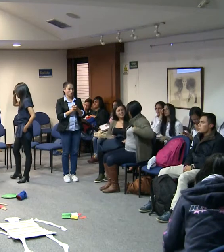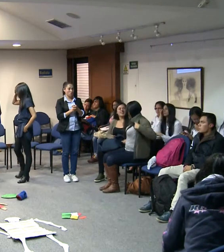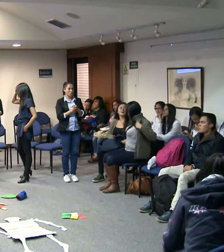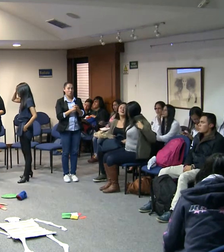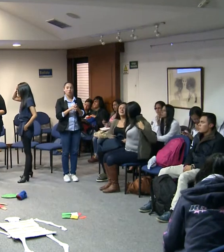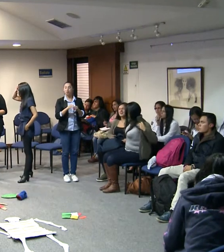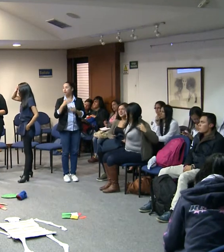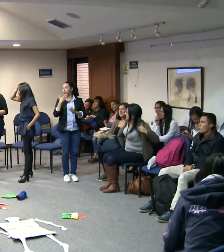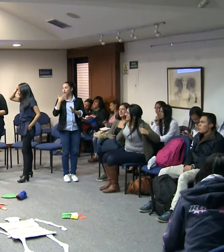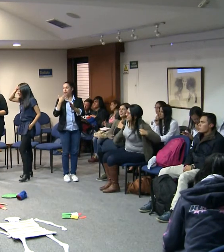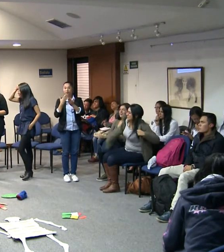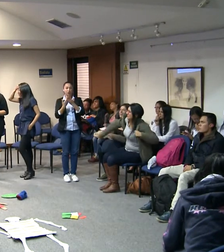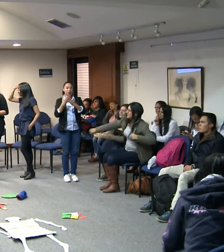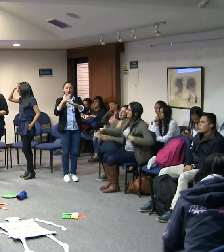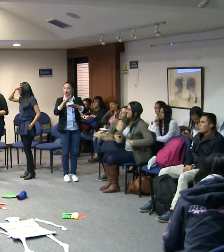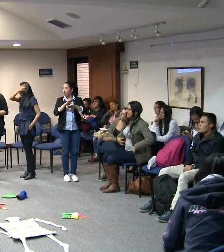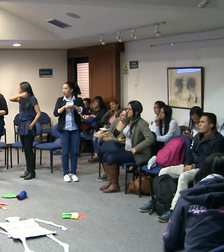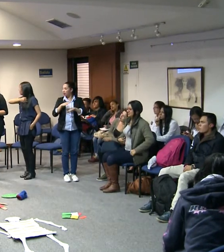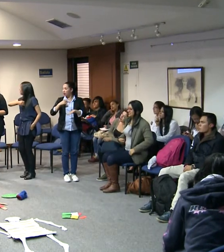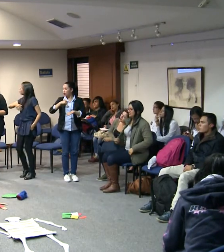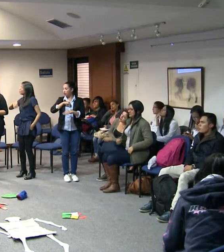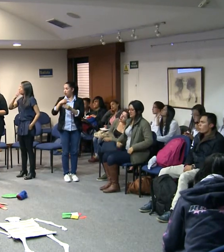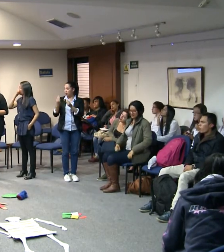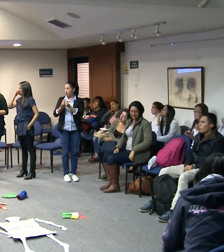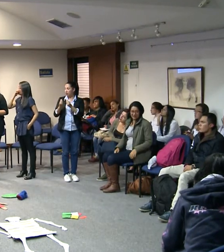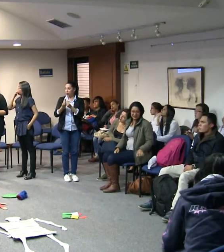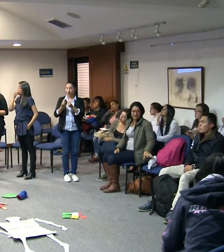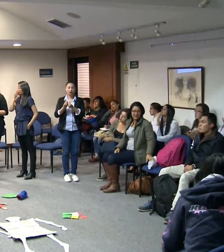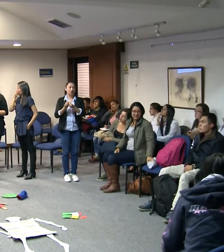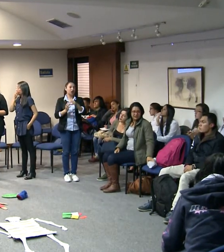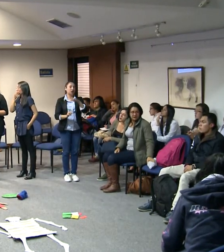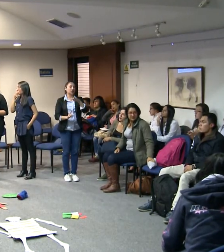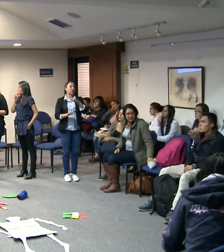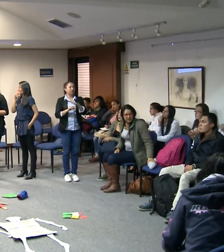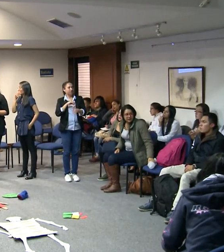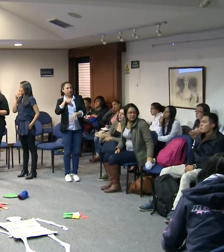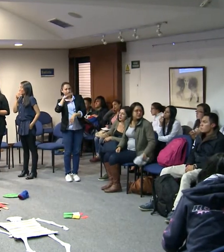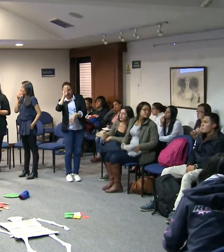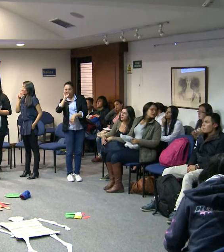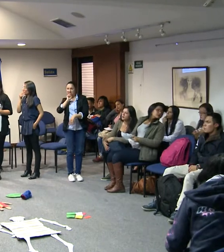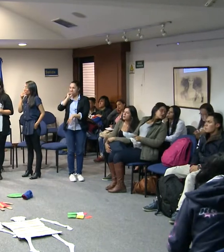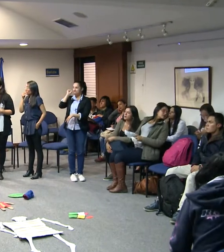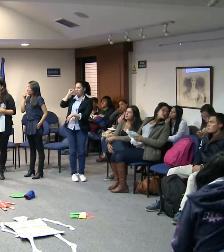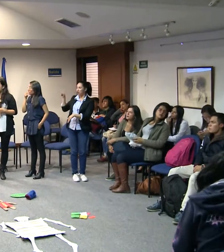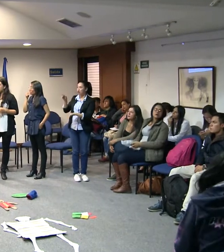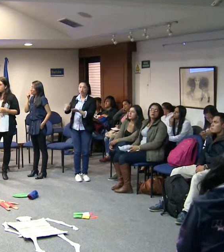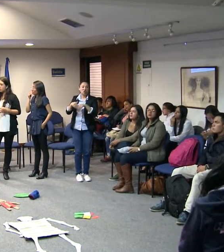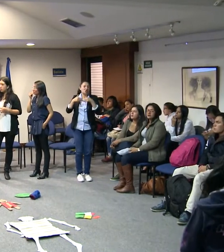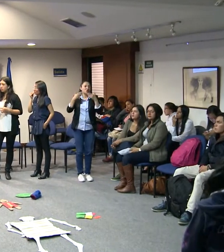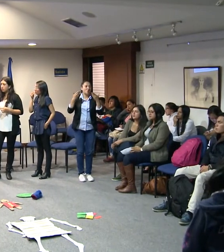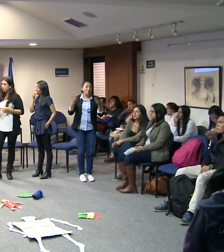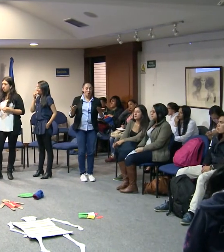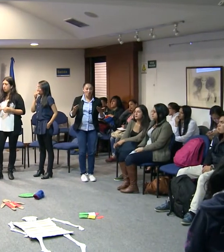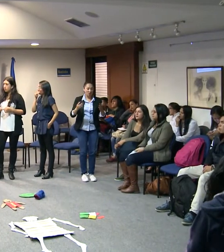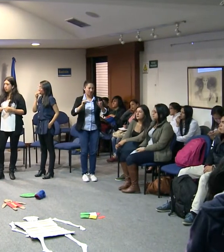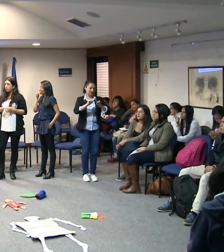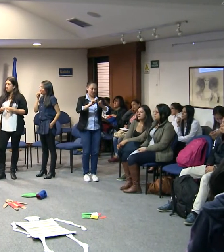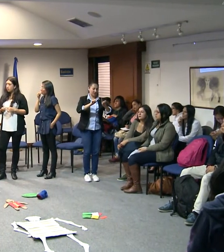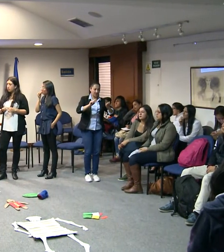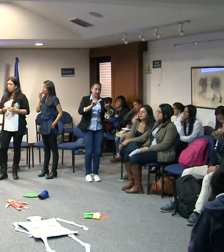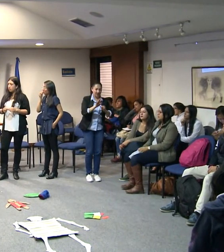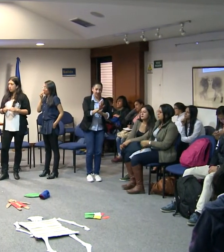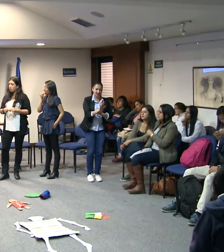Bueno, buenas tardes. Nosotras acá con mi compañera nos surgió una pregunta y es cómo ustedes lograron diferenciar como